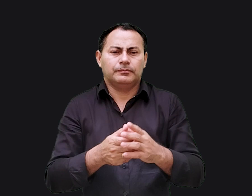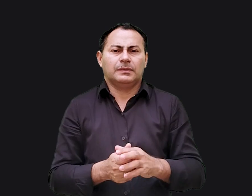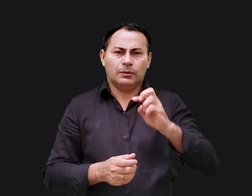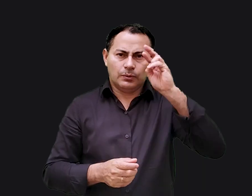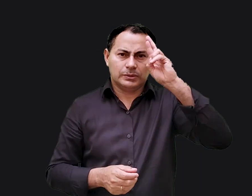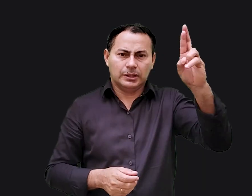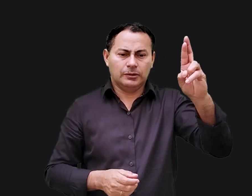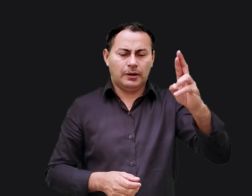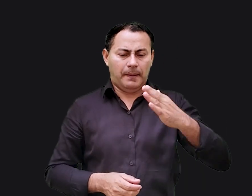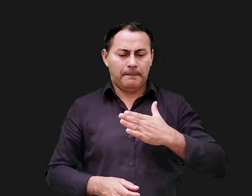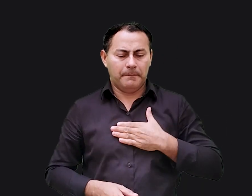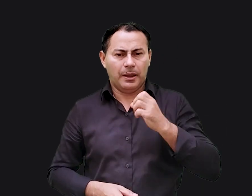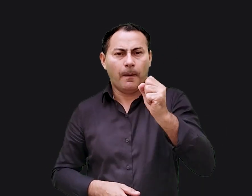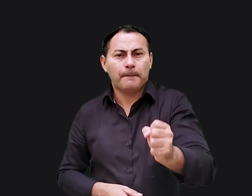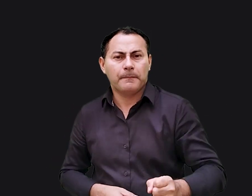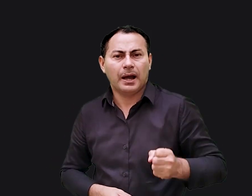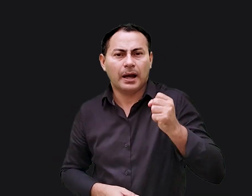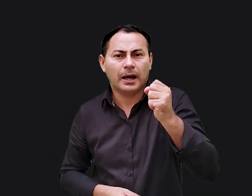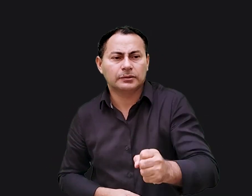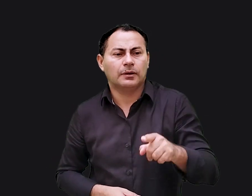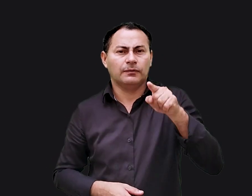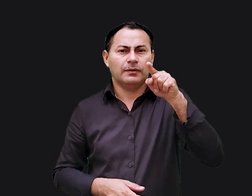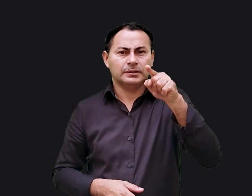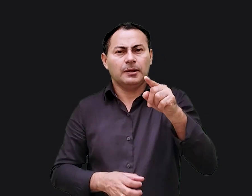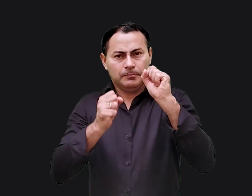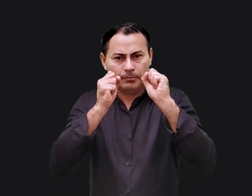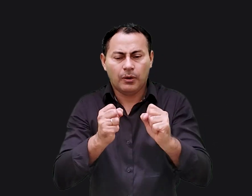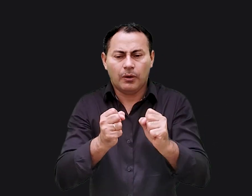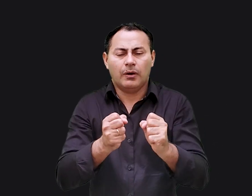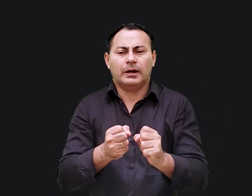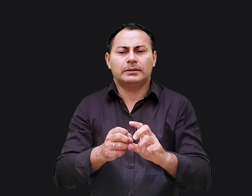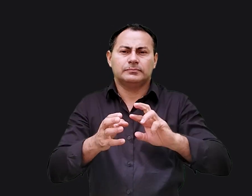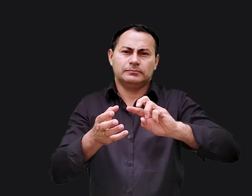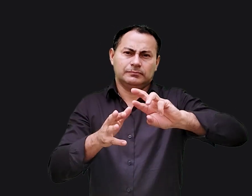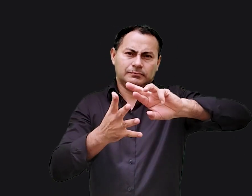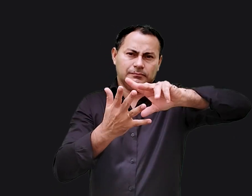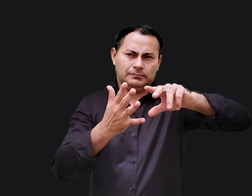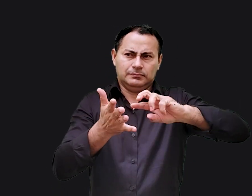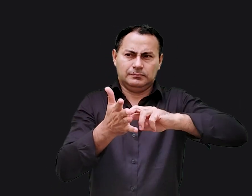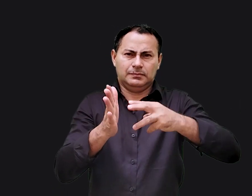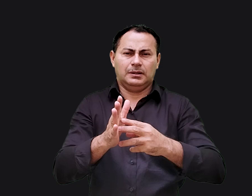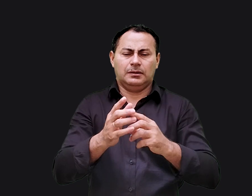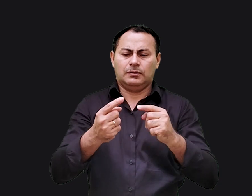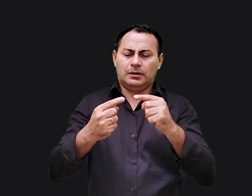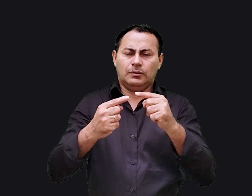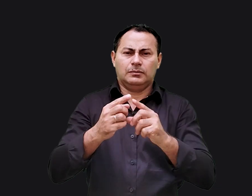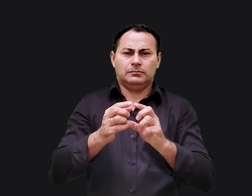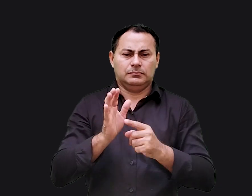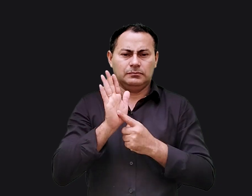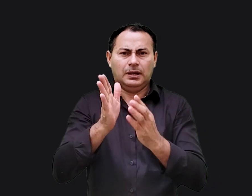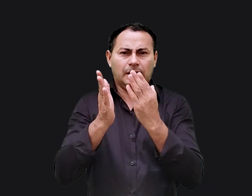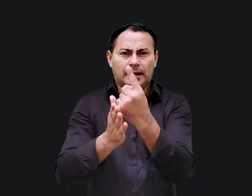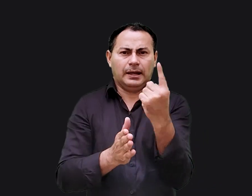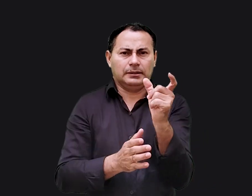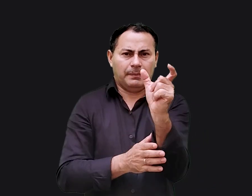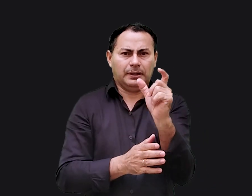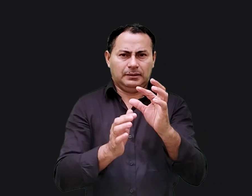disser, o Senhor é o meu pastor, você pode dar diferentes significados de acordo com a ênfase dada a cada palavra